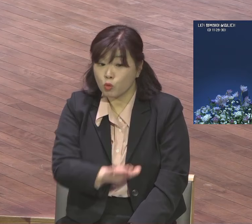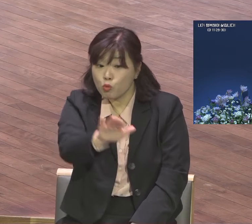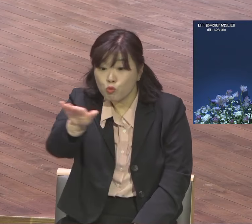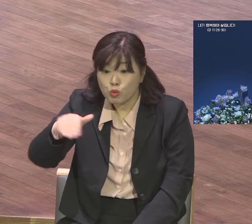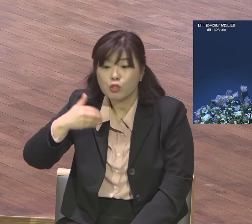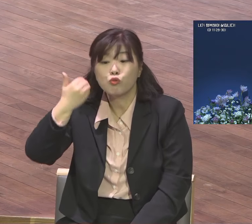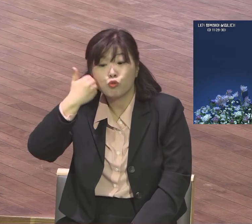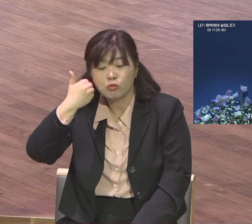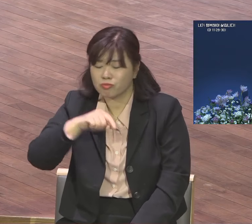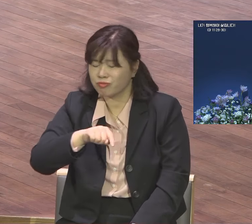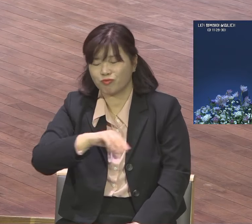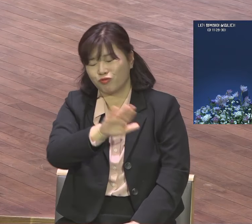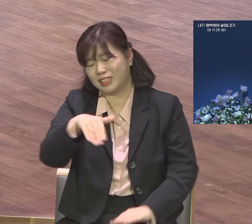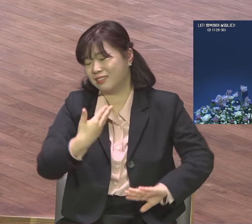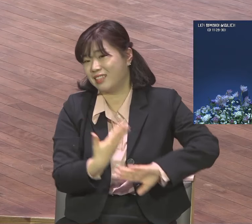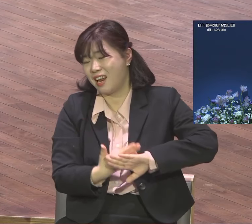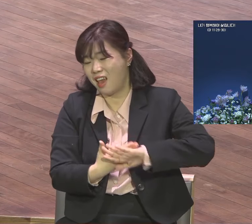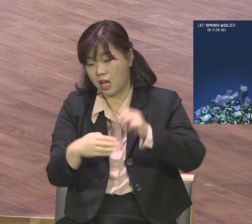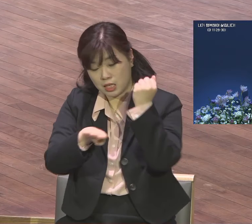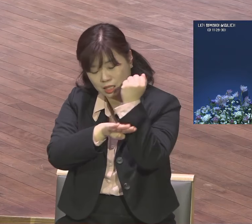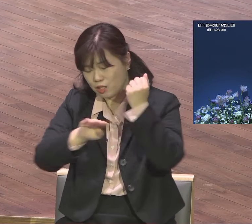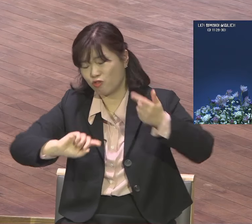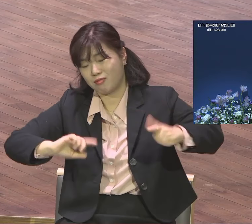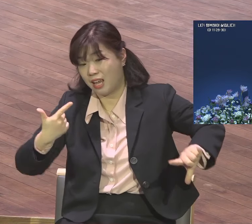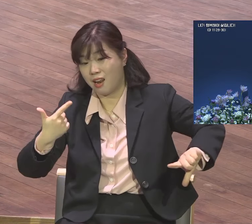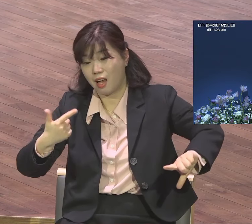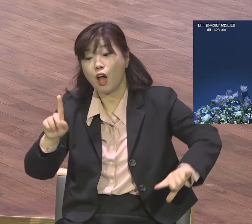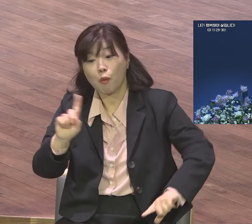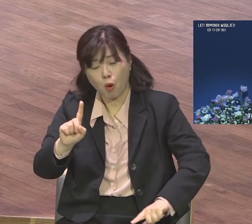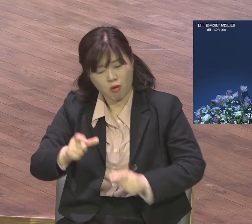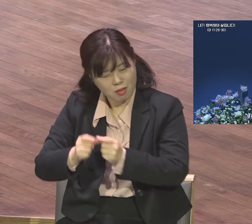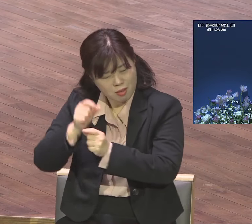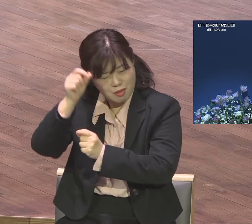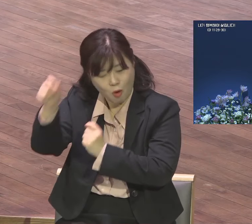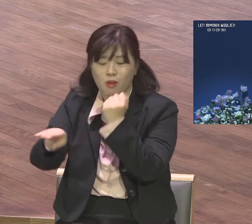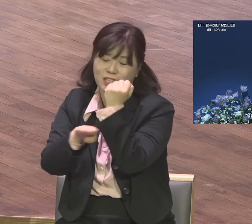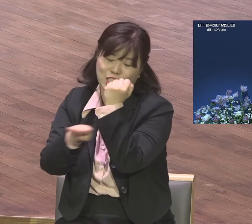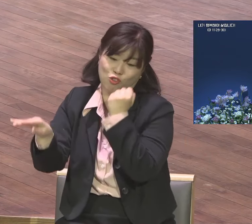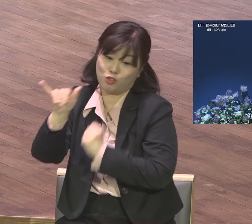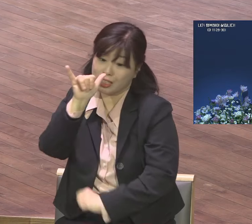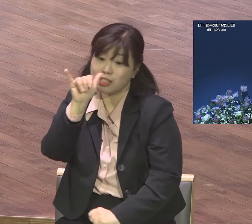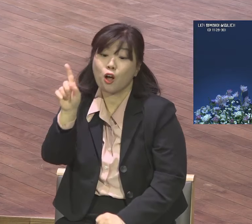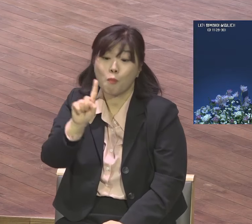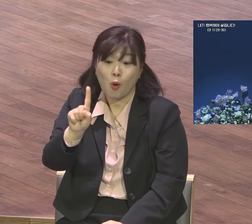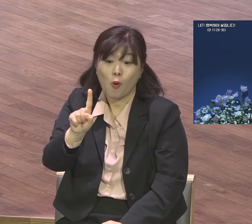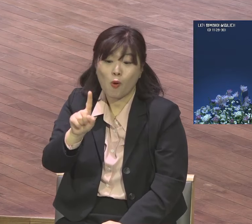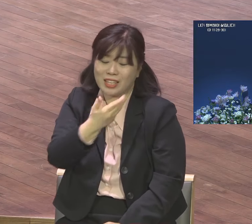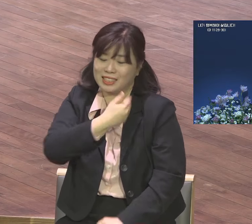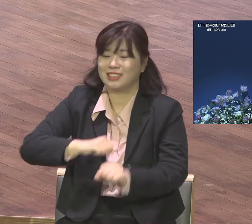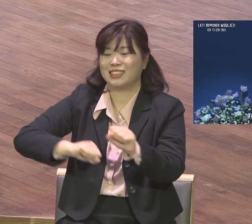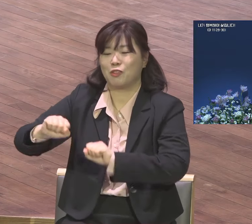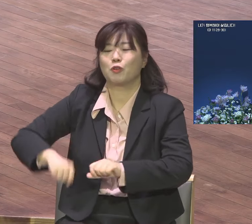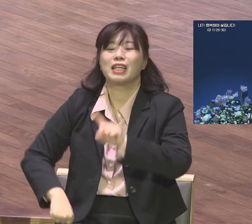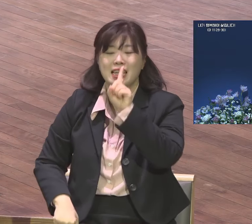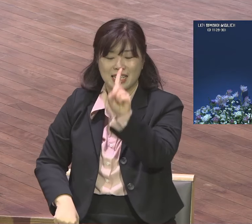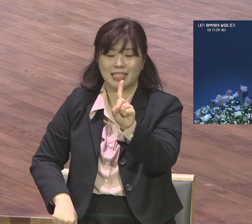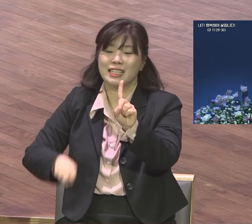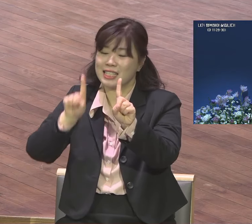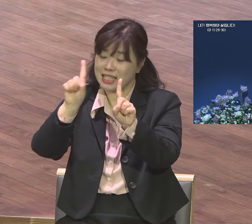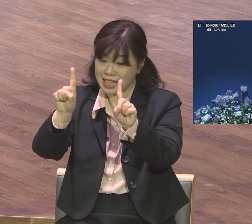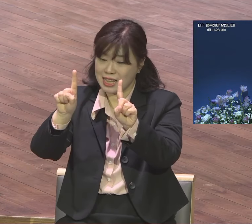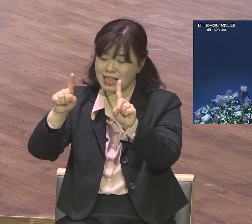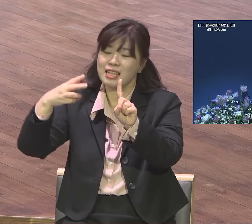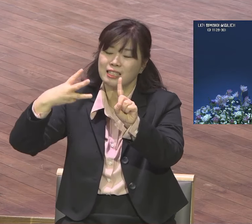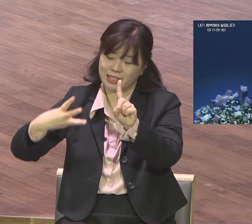행복의 기준을 붙잡아야 합니다. 그것이 무엇입니까? 바로 138입니다.